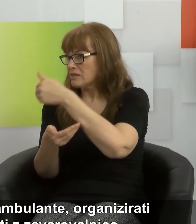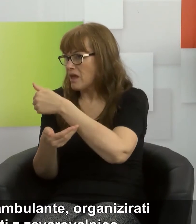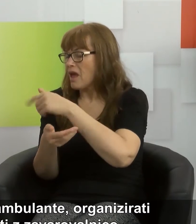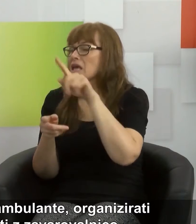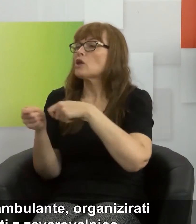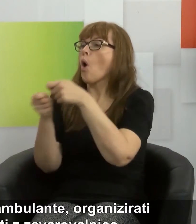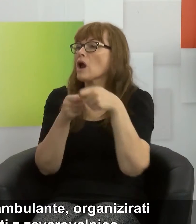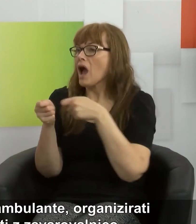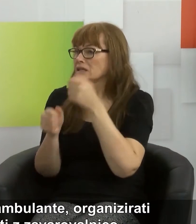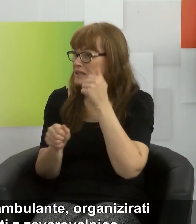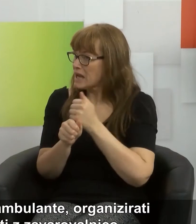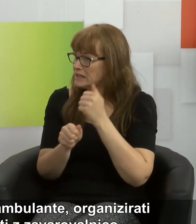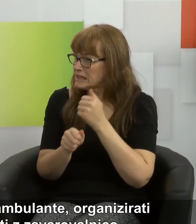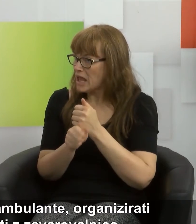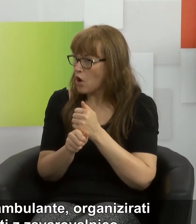organizirati delo